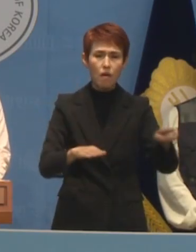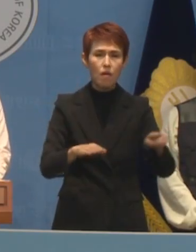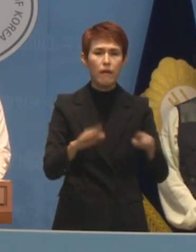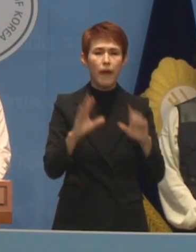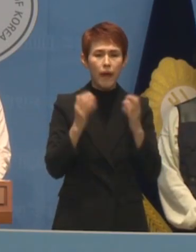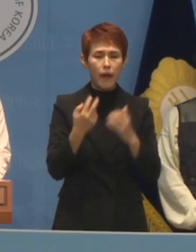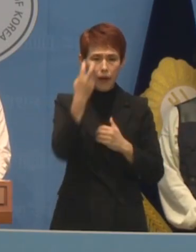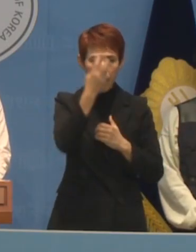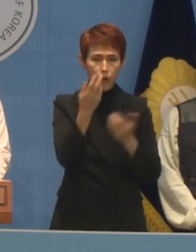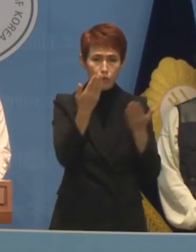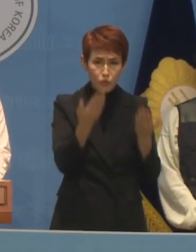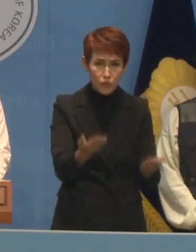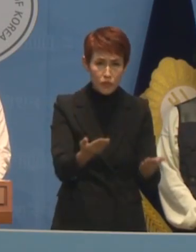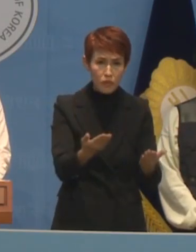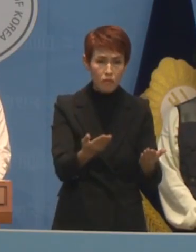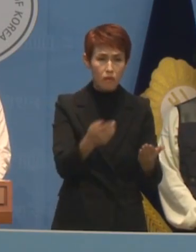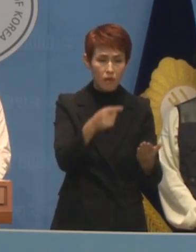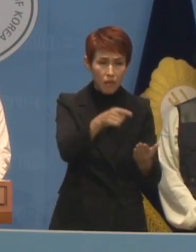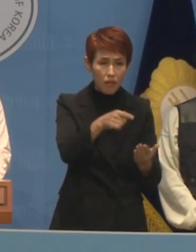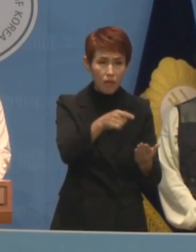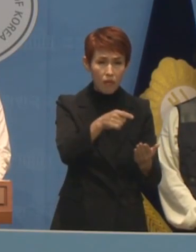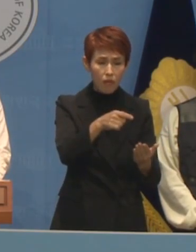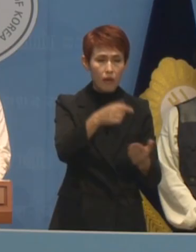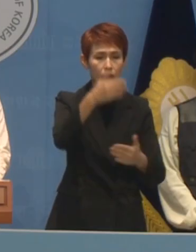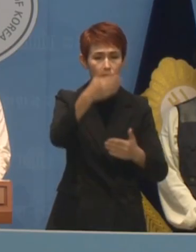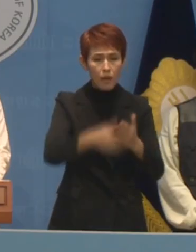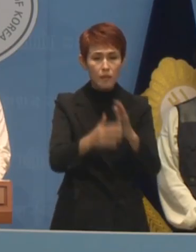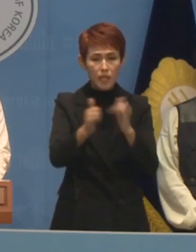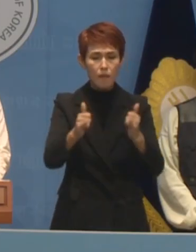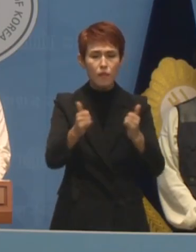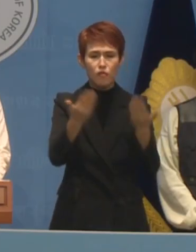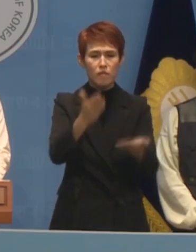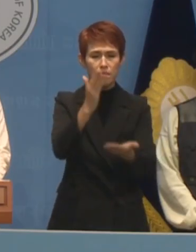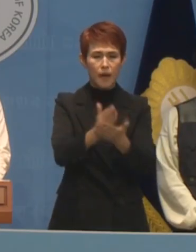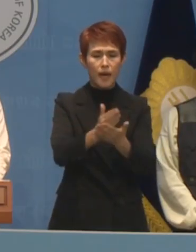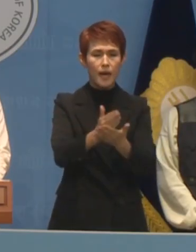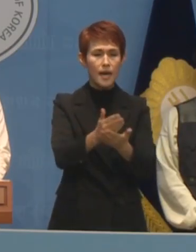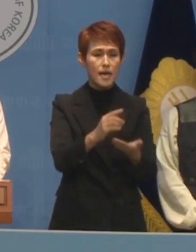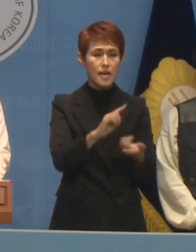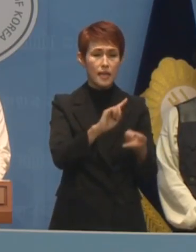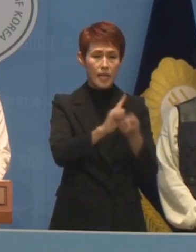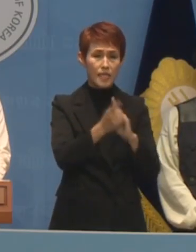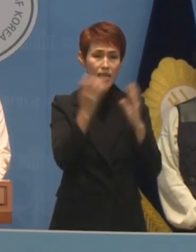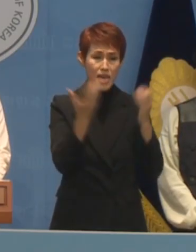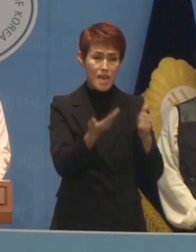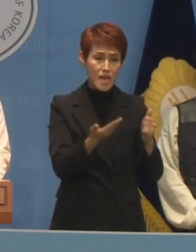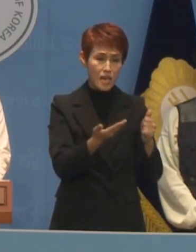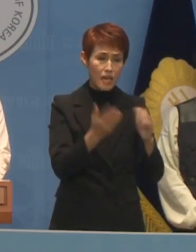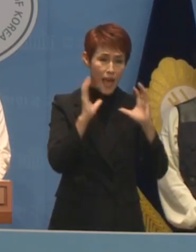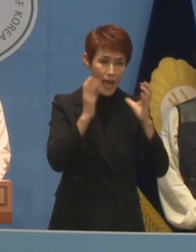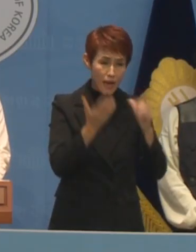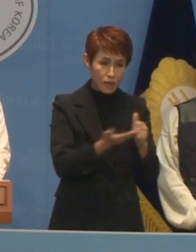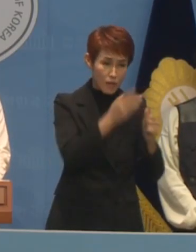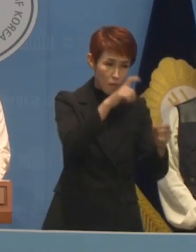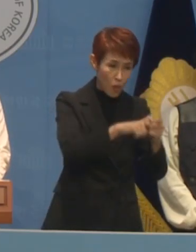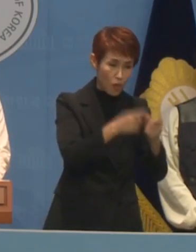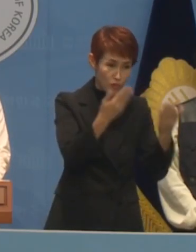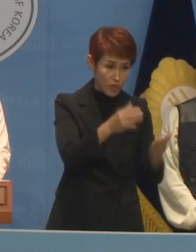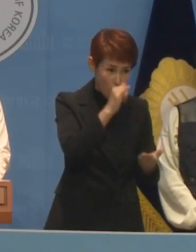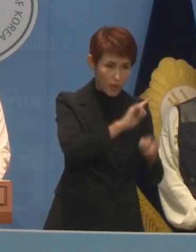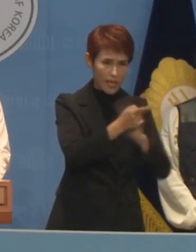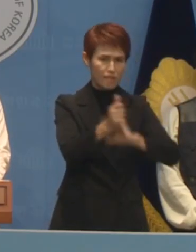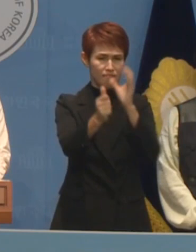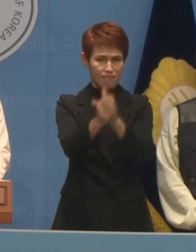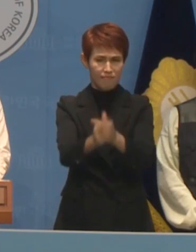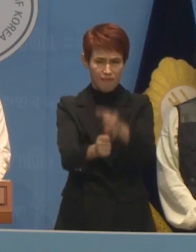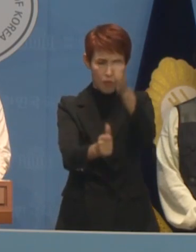인력의 공백을 남아있는 근무자들로 하여금 휴식을 줄이고 동료의 근무까지 하라는 통보와 같습니다.